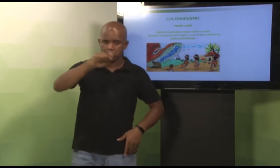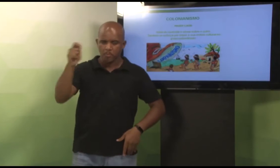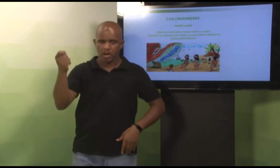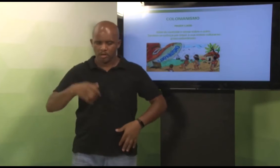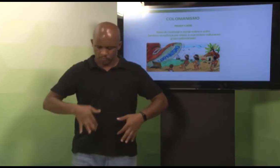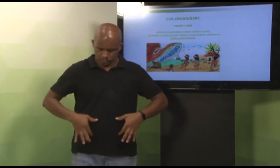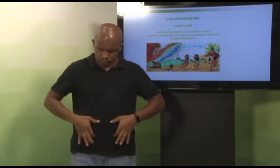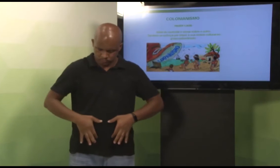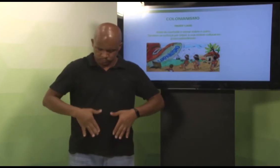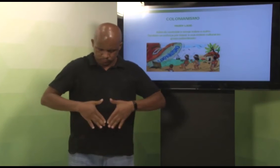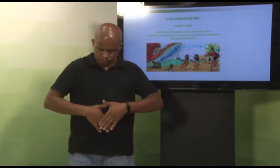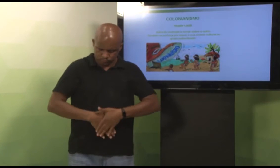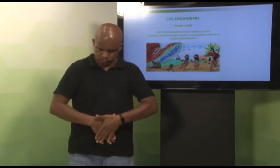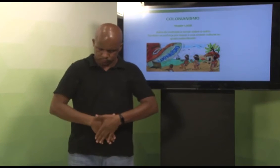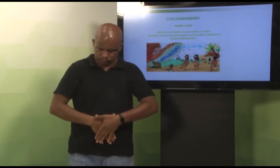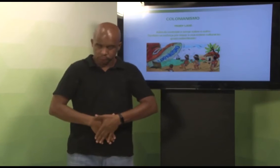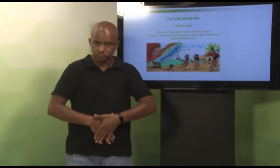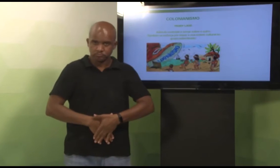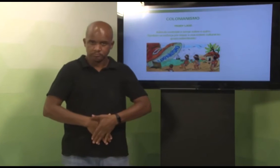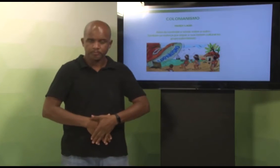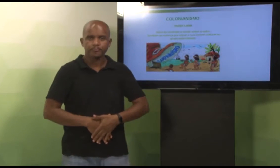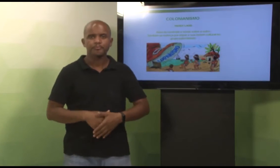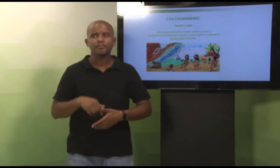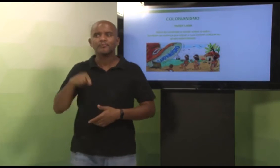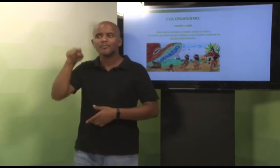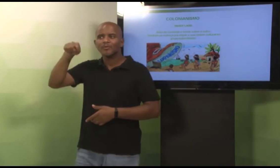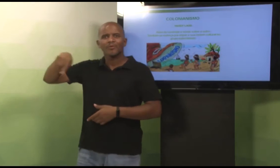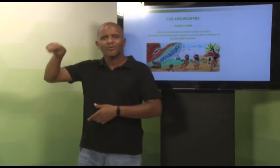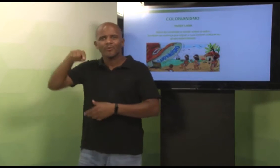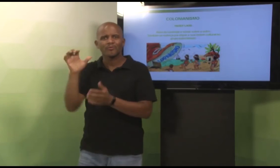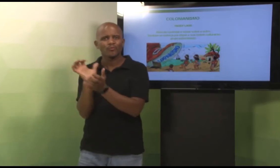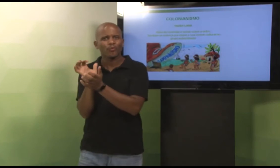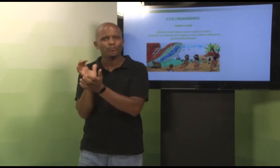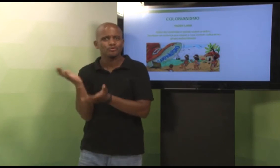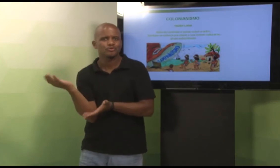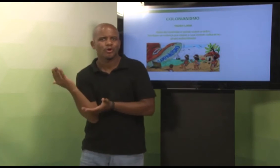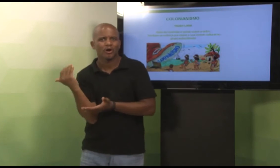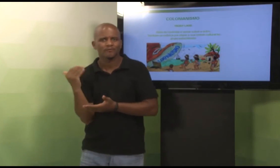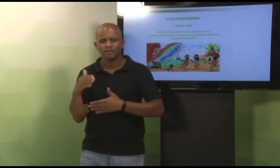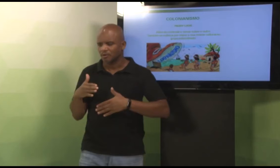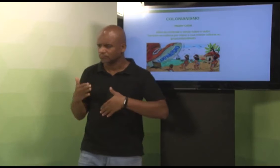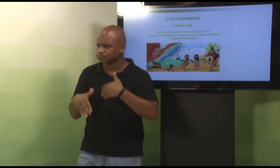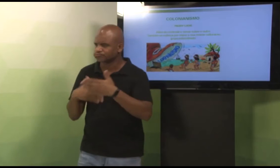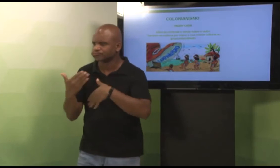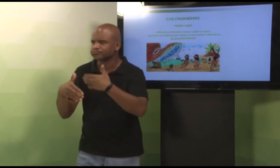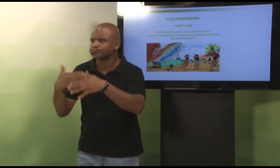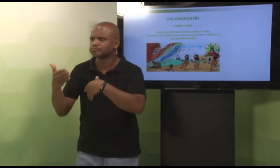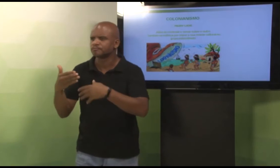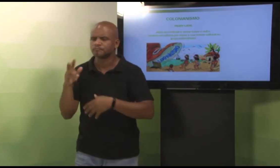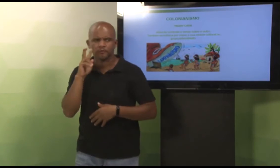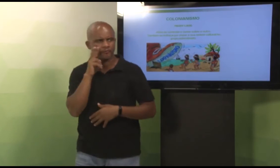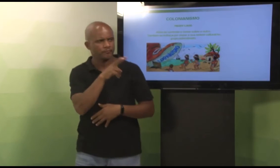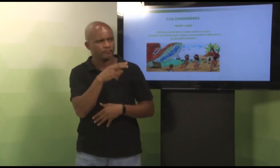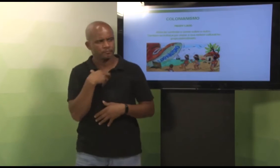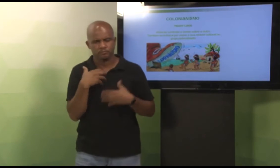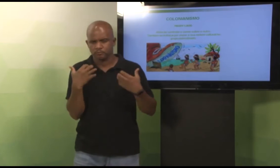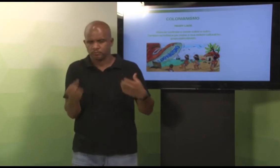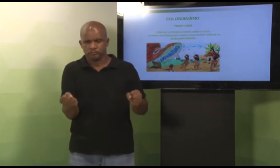tinha uma tradição de utilizar uma vestimenta específica e a espada, os samurais. Então, o grupo